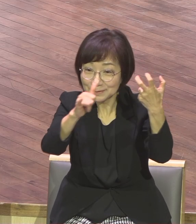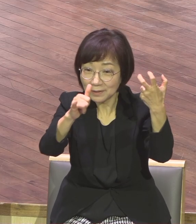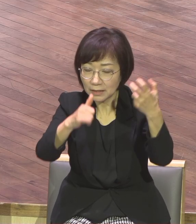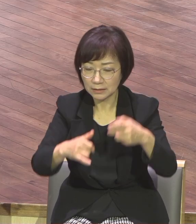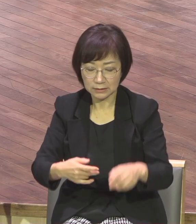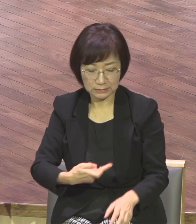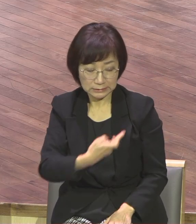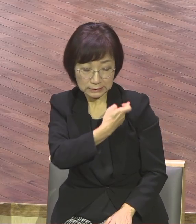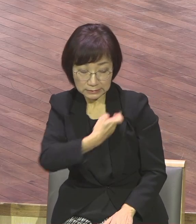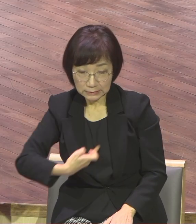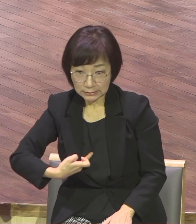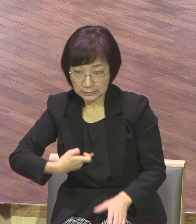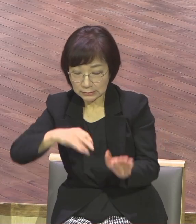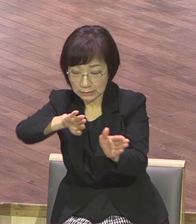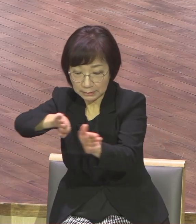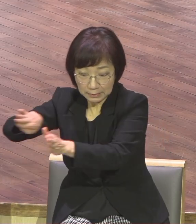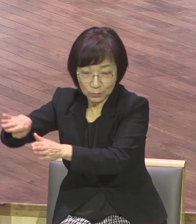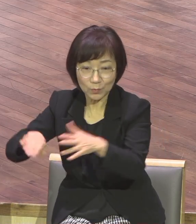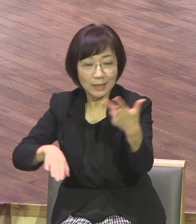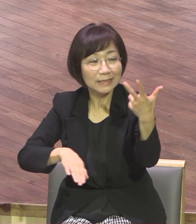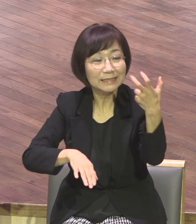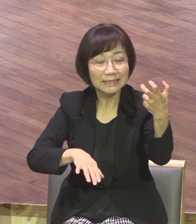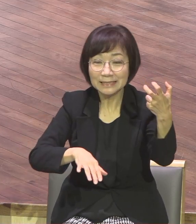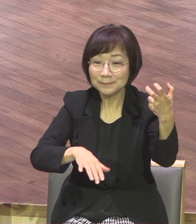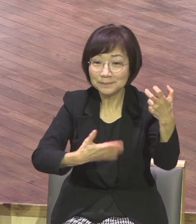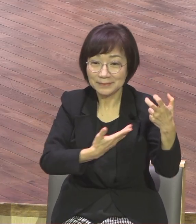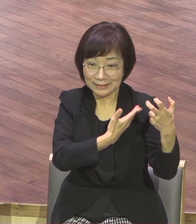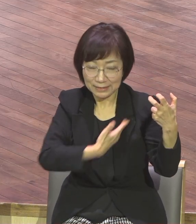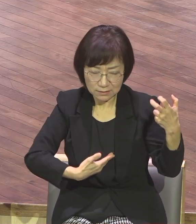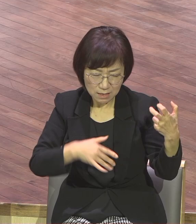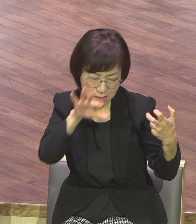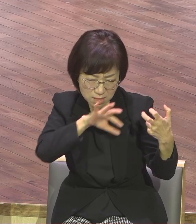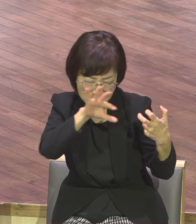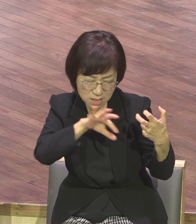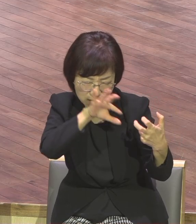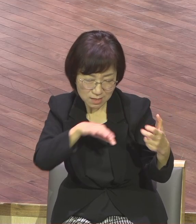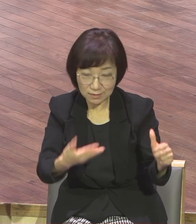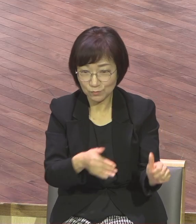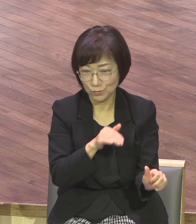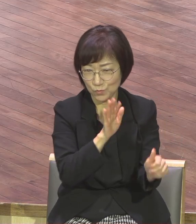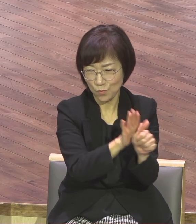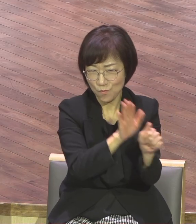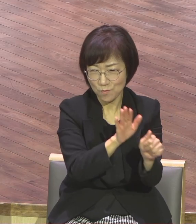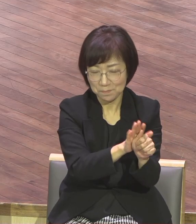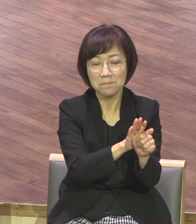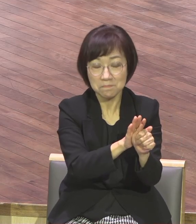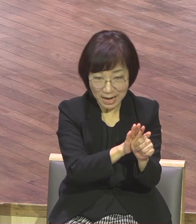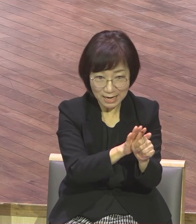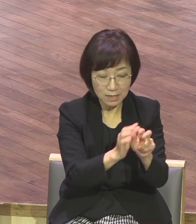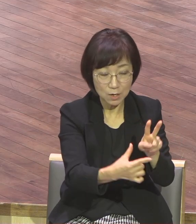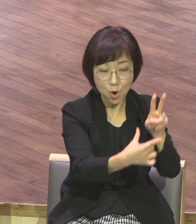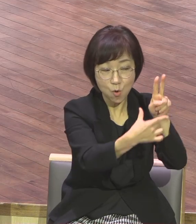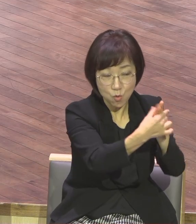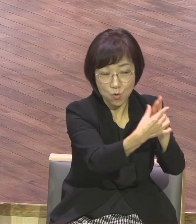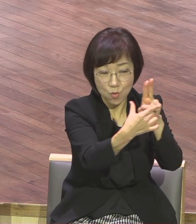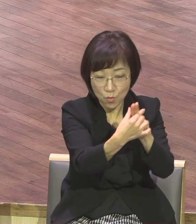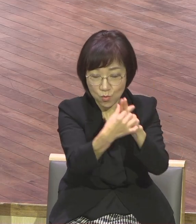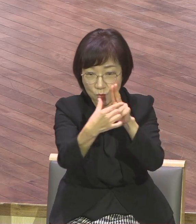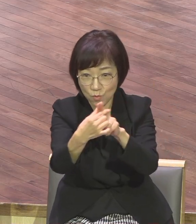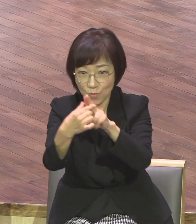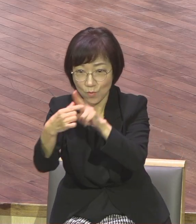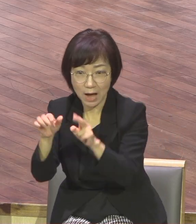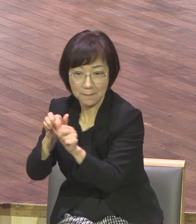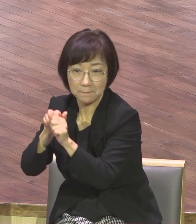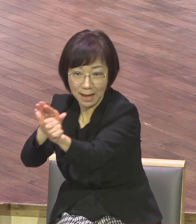말고 70인 제자를 세워가지고 훈련시켜가지고 전부 다 두 사람이 짝을 지어가지고 현장에 가도록 70인